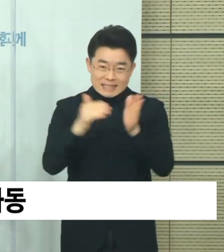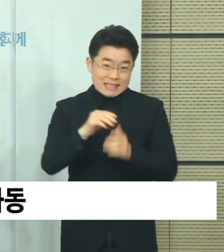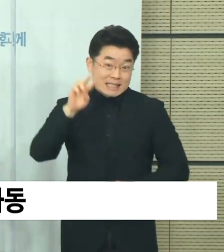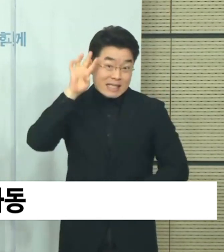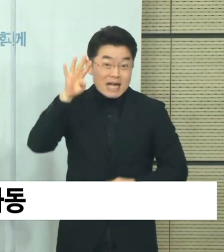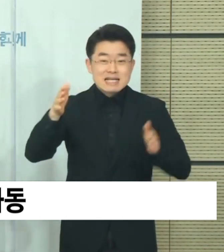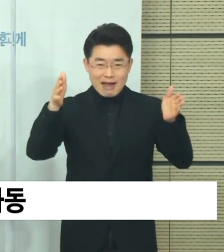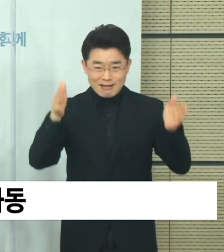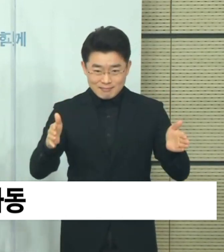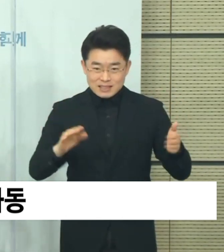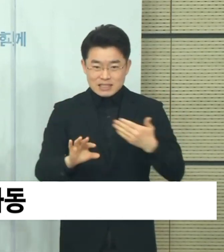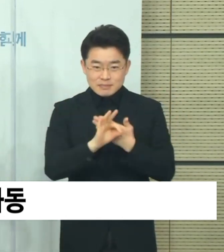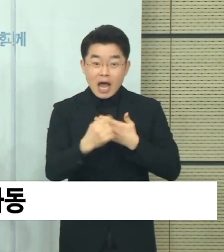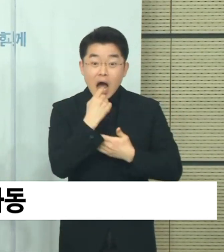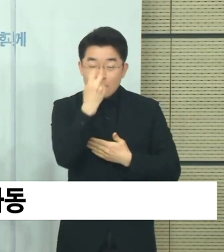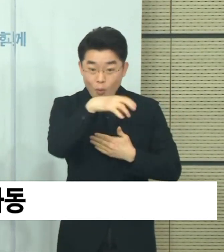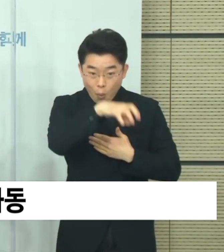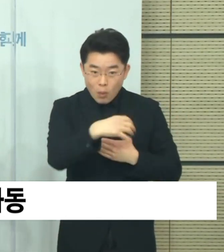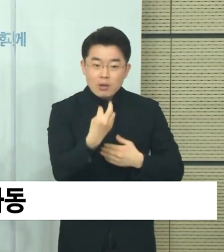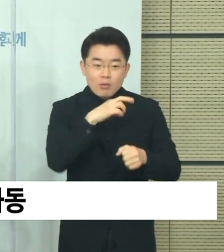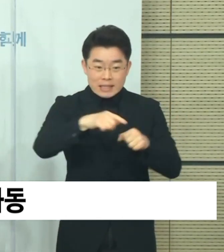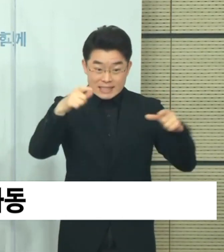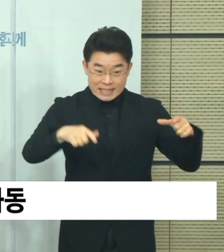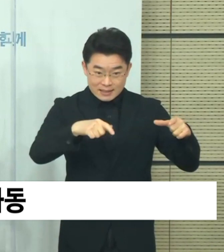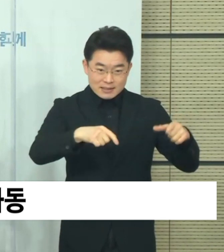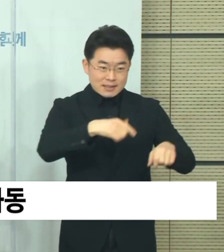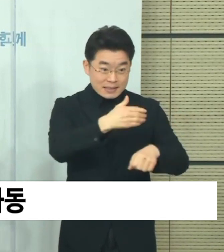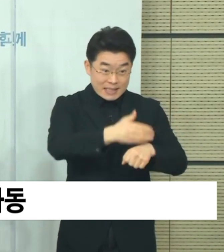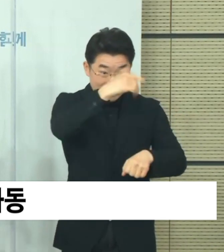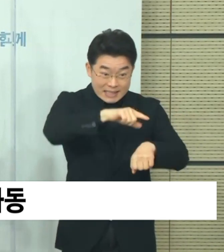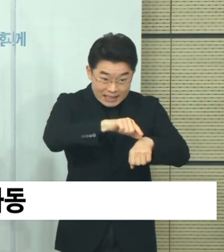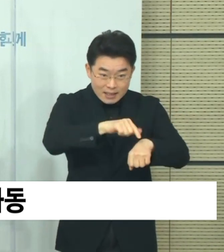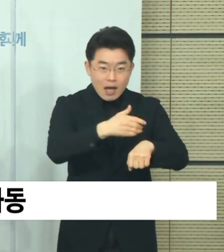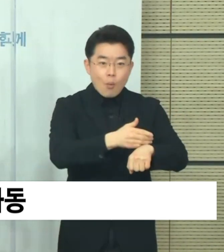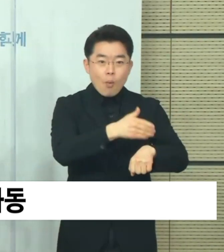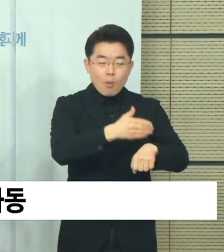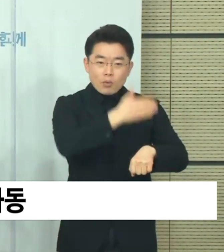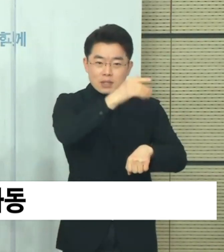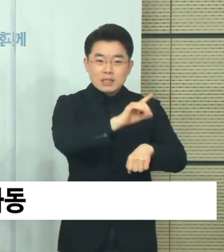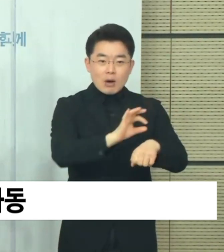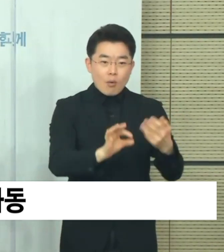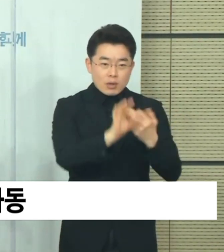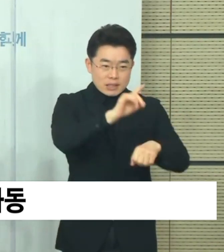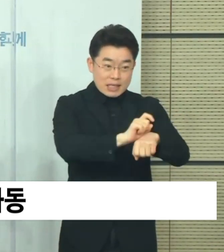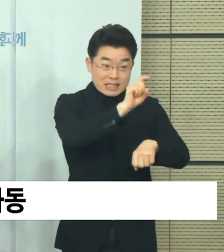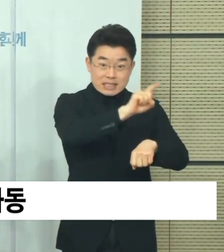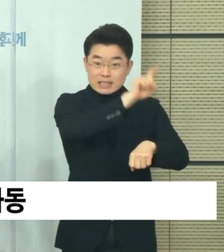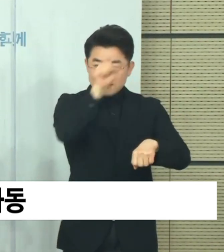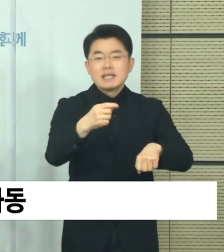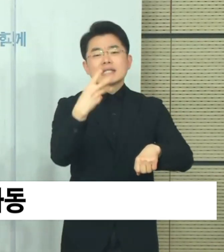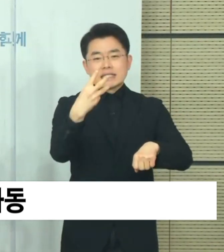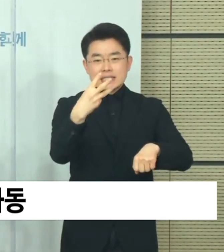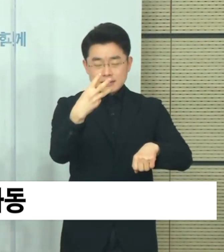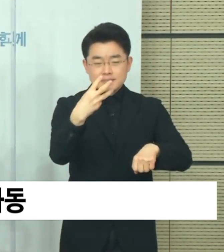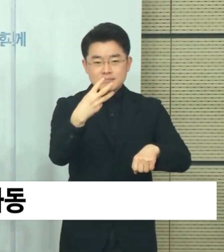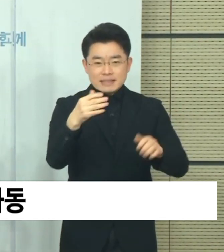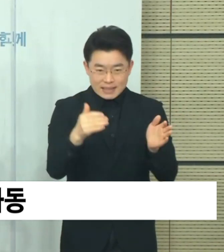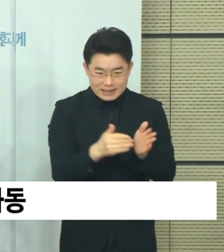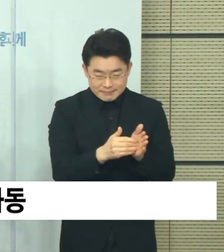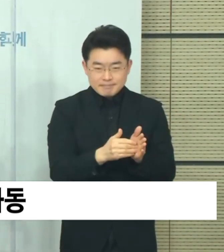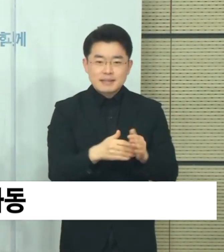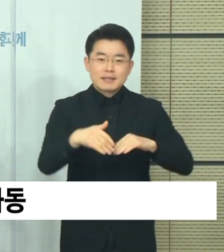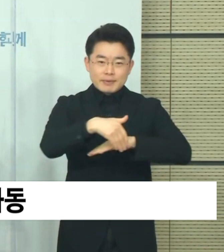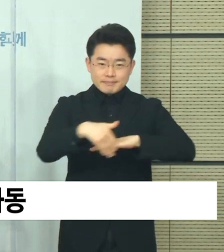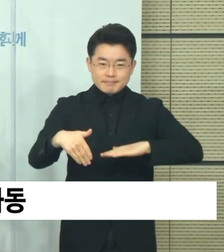관 수도권 임시 선배 검사서 윤영 시간을 오전 이란 10부터 오후 3시까지 단축